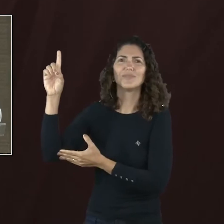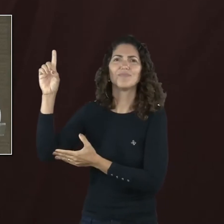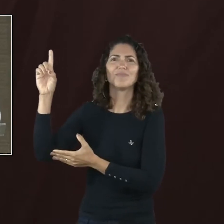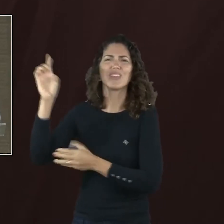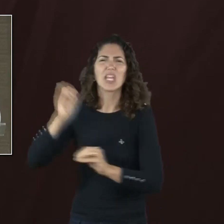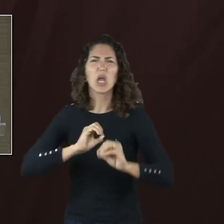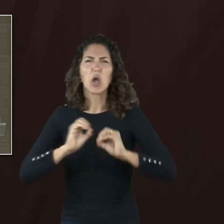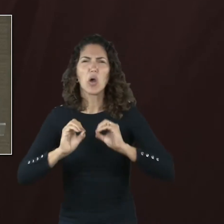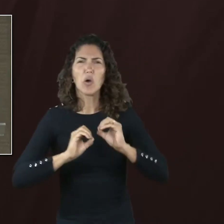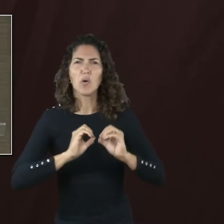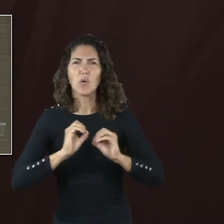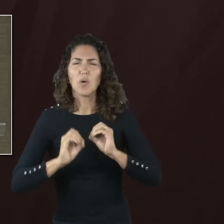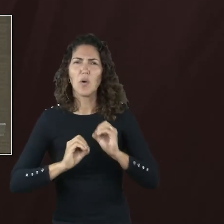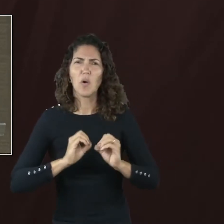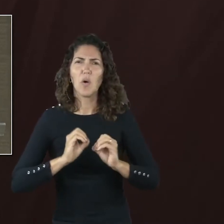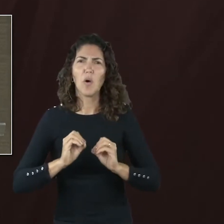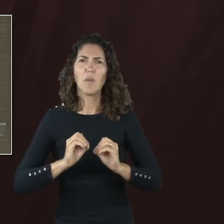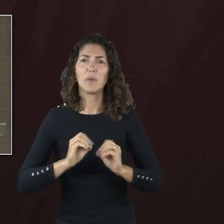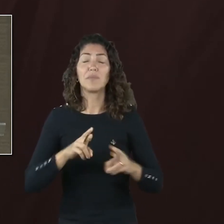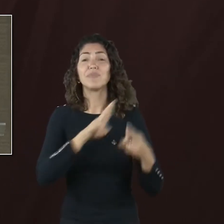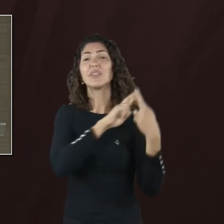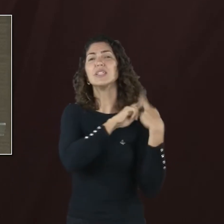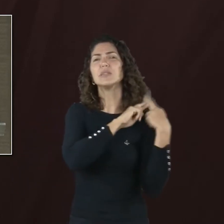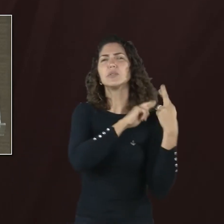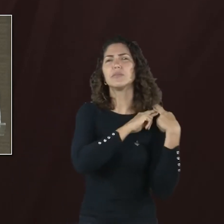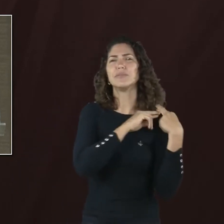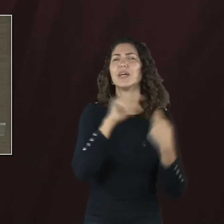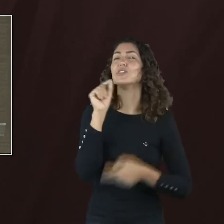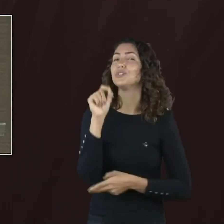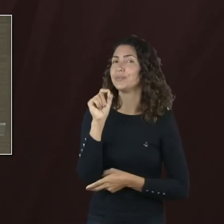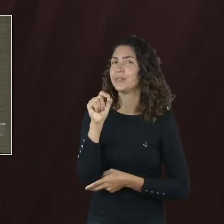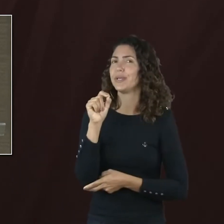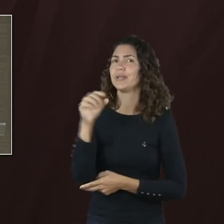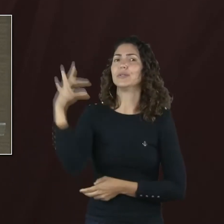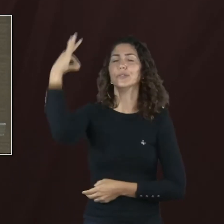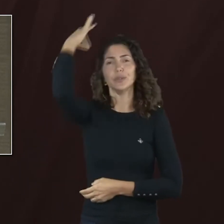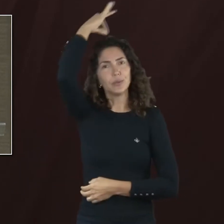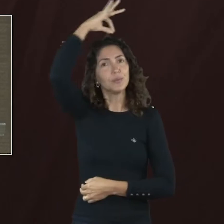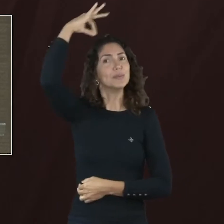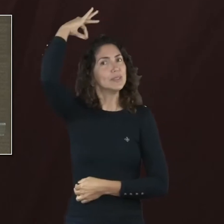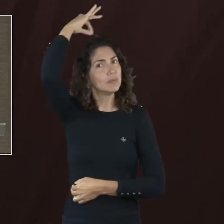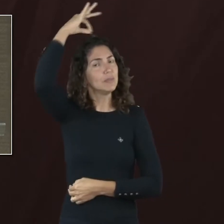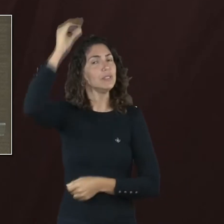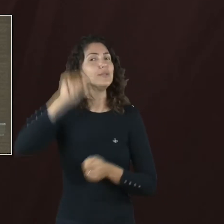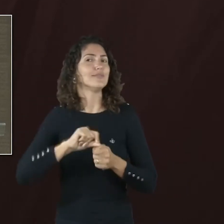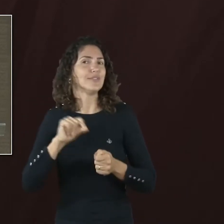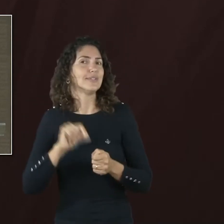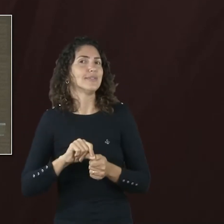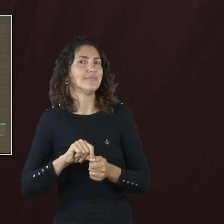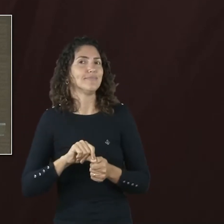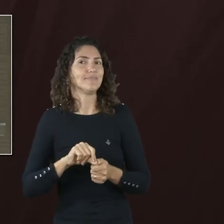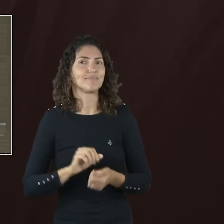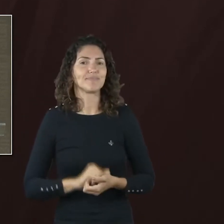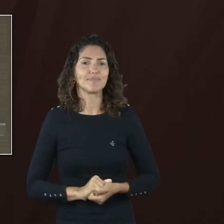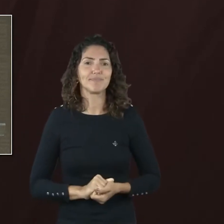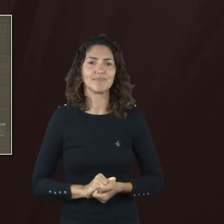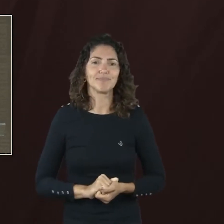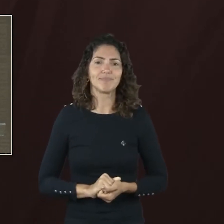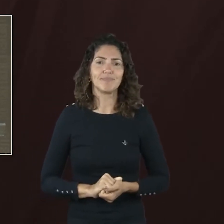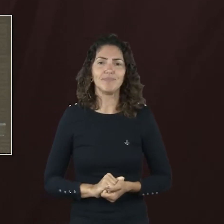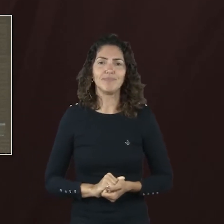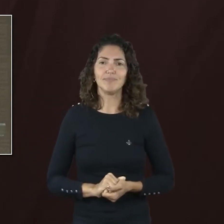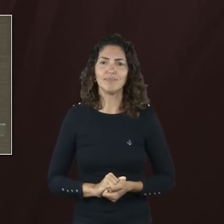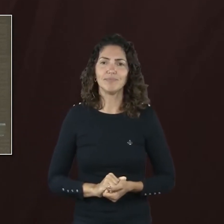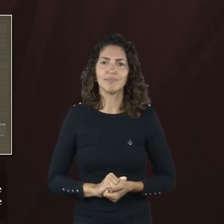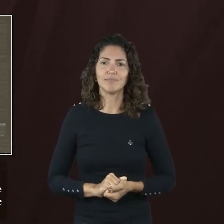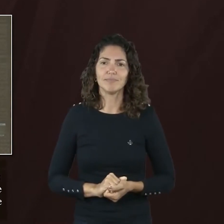sob a responsabilidade do Espírito. Capítulo 13, né? Versículo 1. Havia